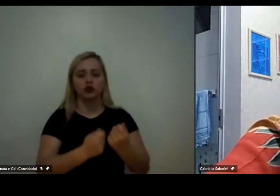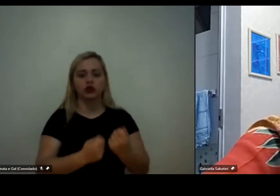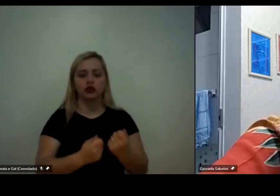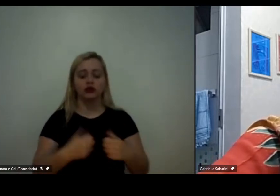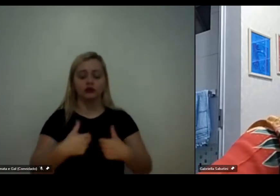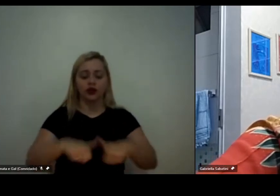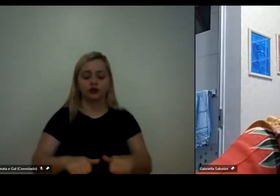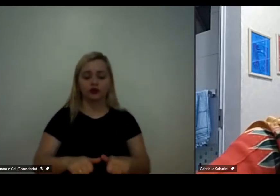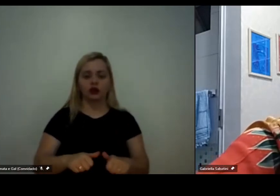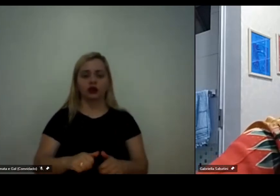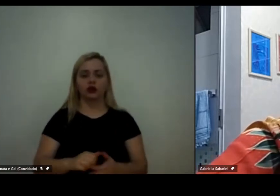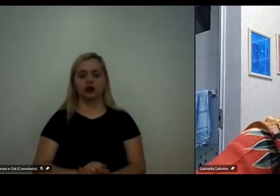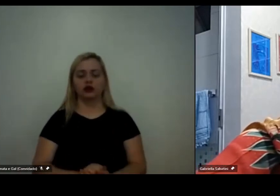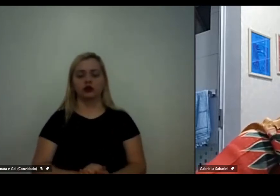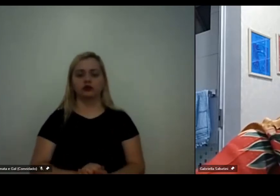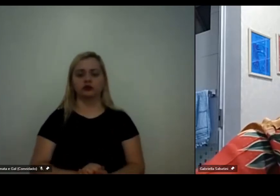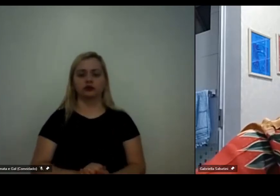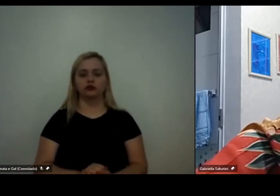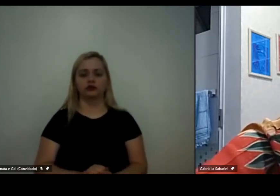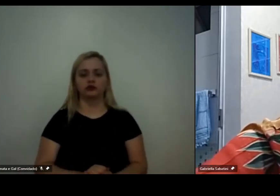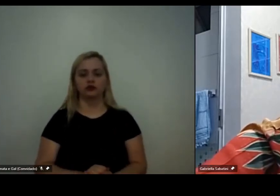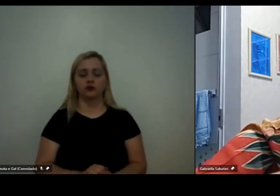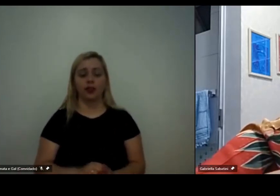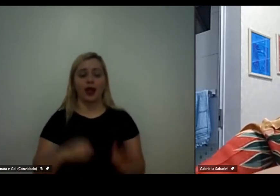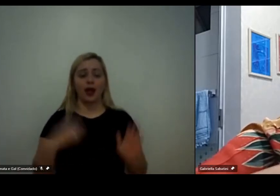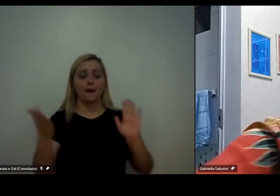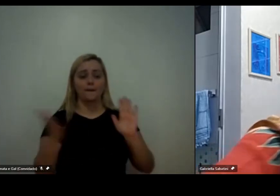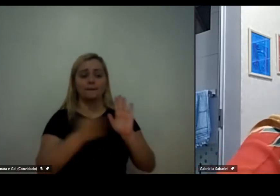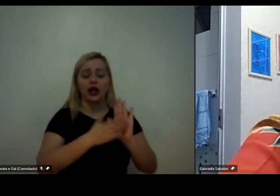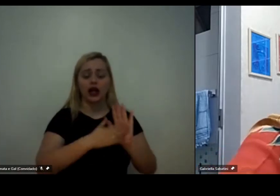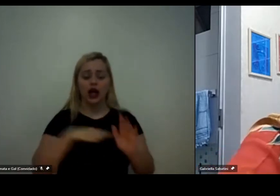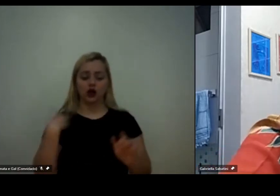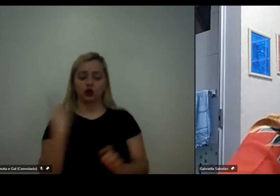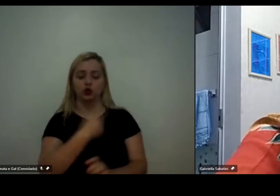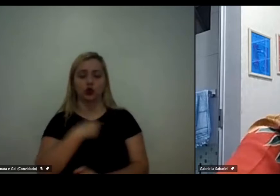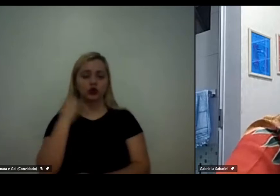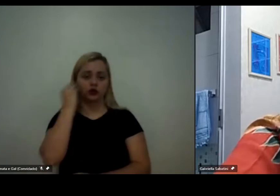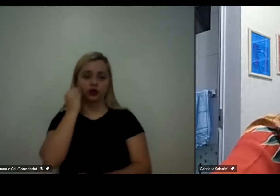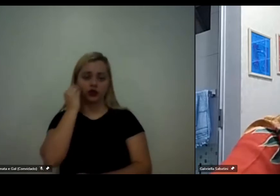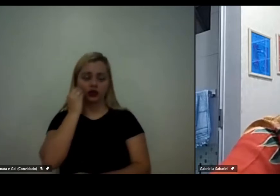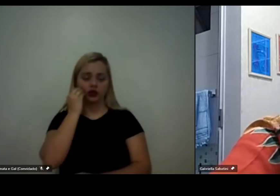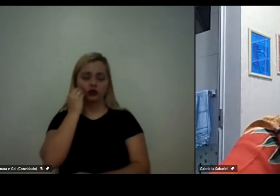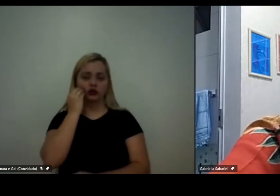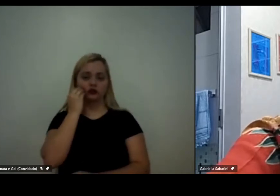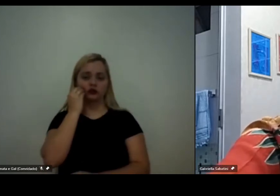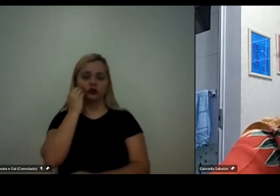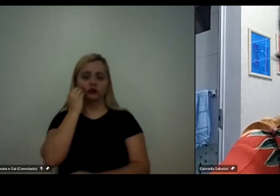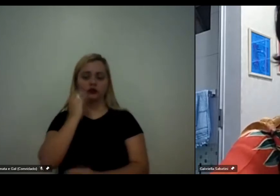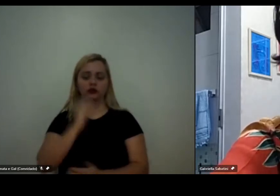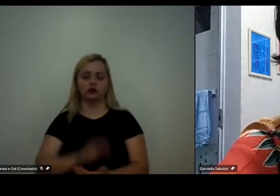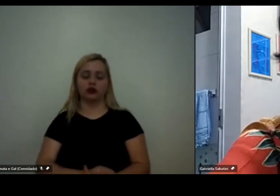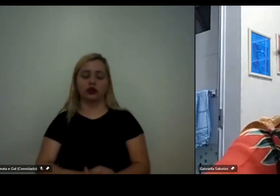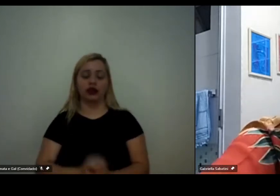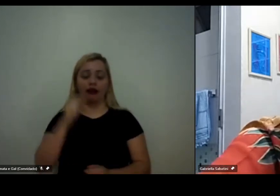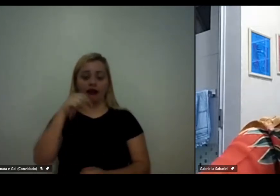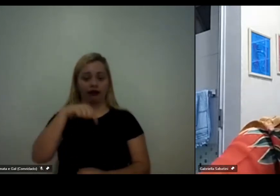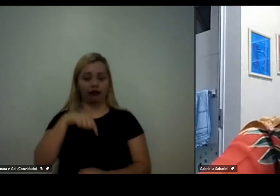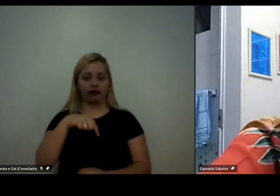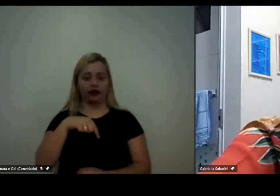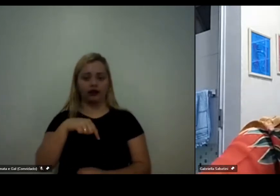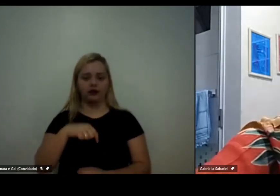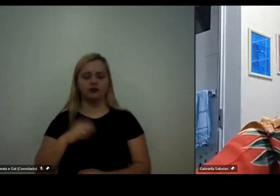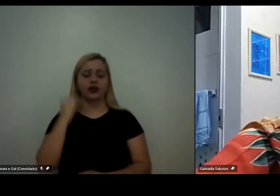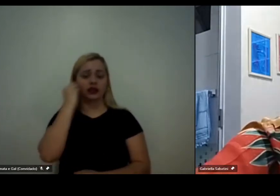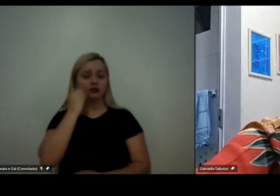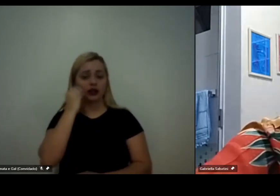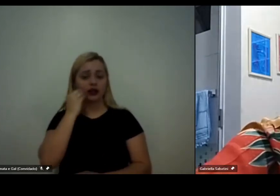interface entre gênero e deficiência, marcada em nossa experiência e neste campo, o direito. Aqui,